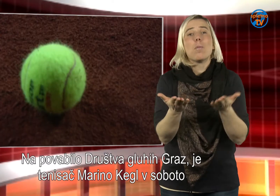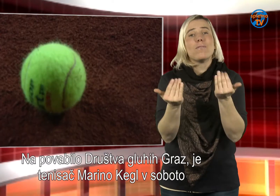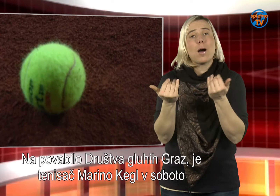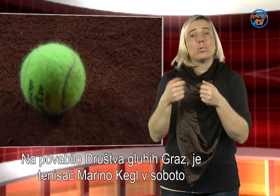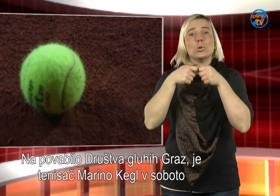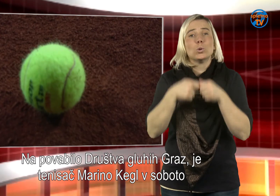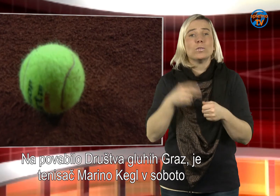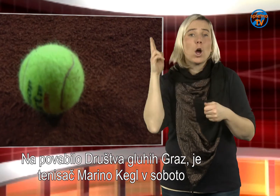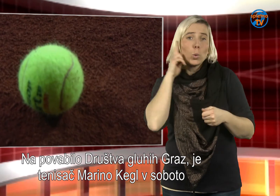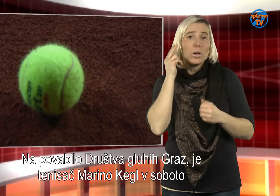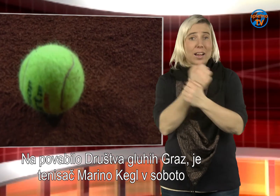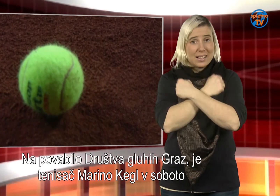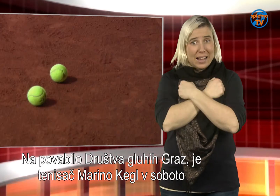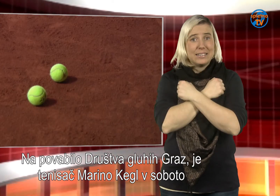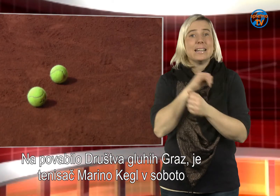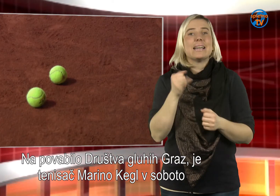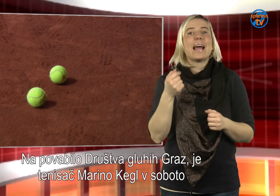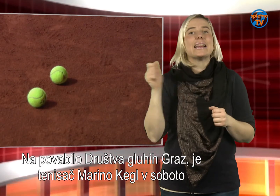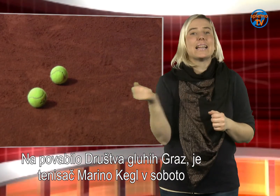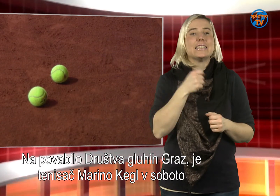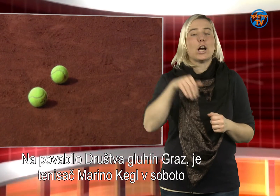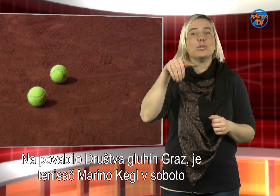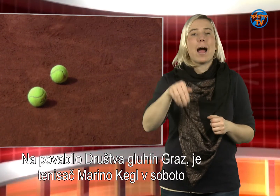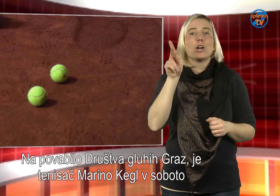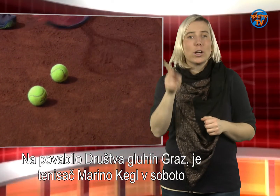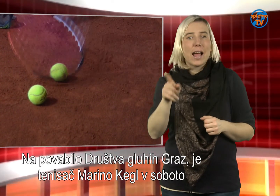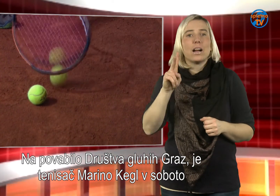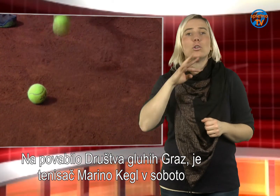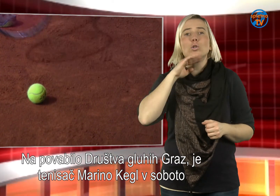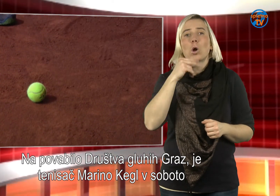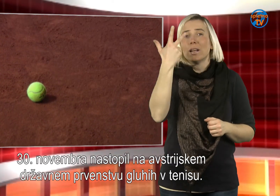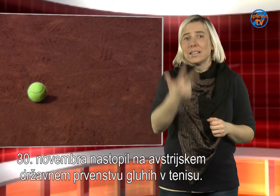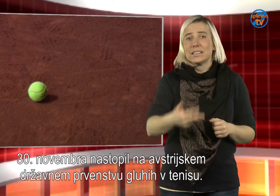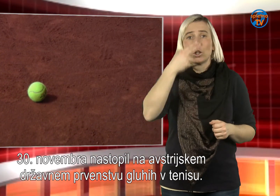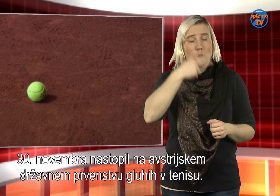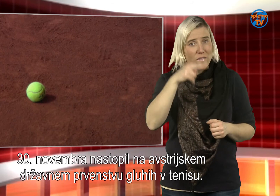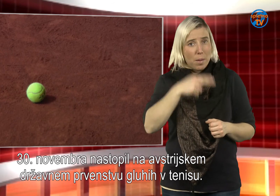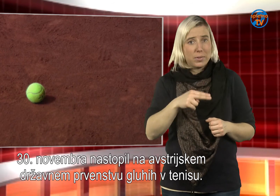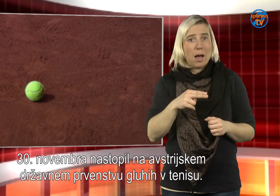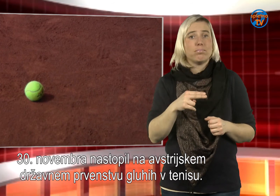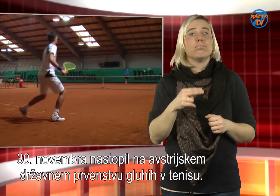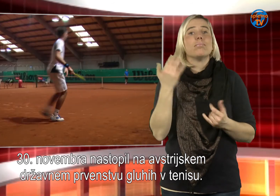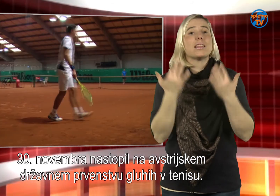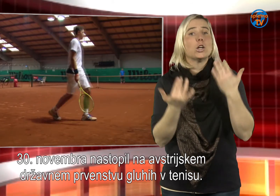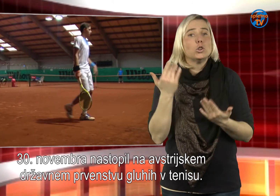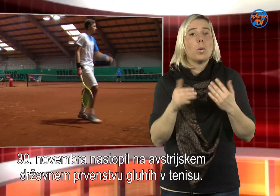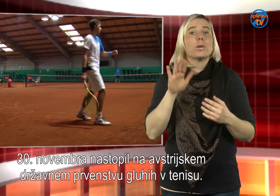Na povabilo Društva gluhih Graz je tenisač Marino Kegel v soboto 30. novembra nastopil na avstrijskem